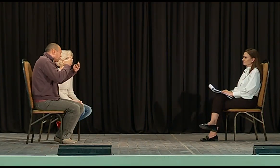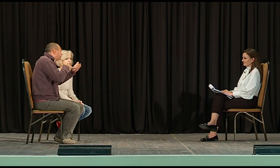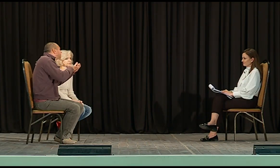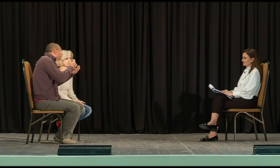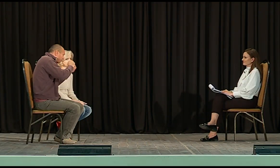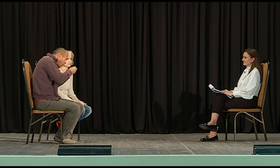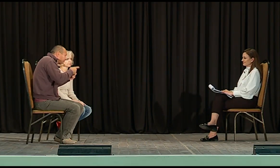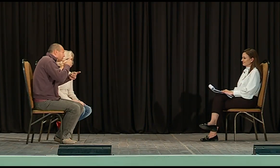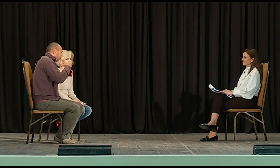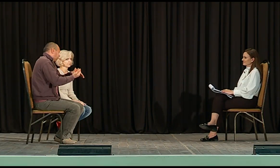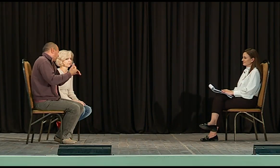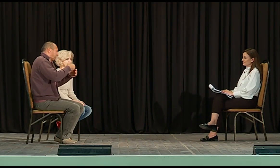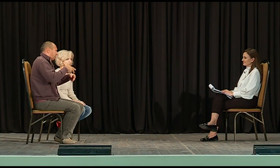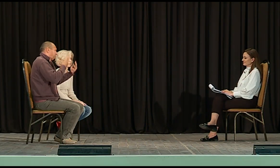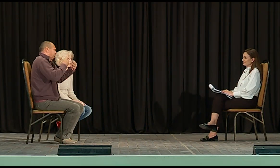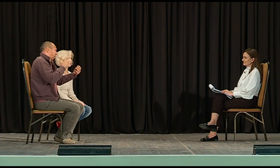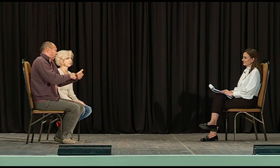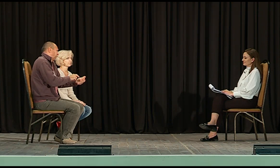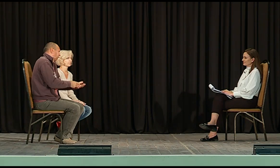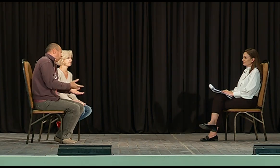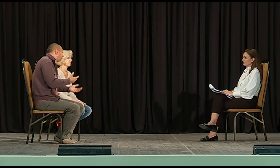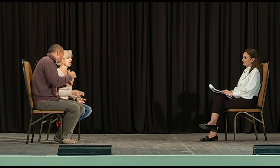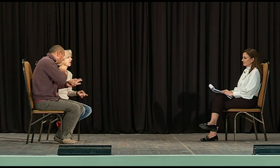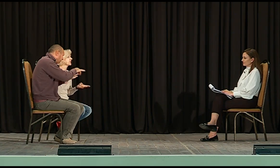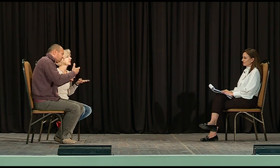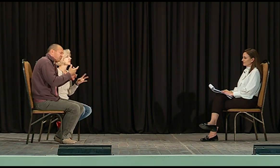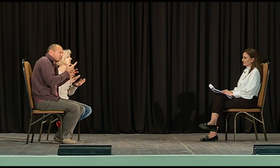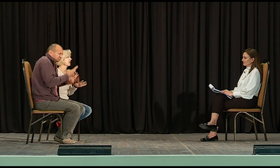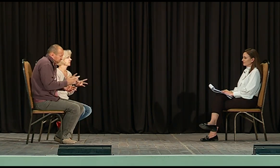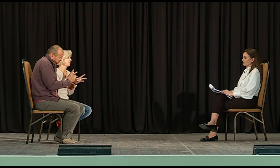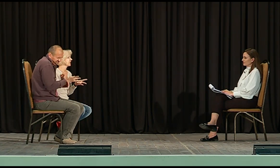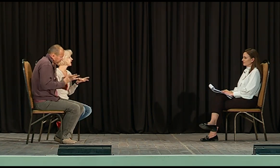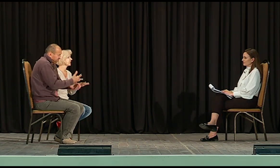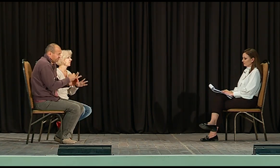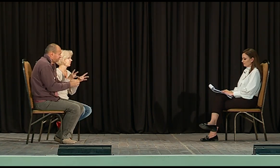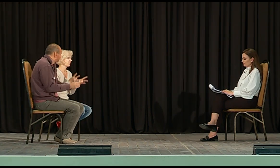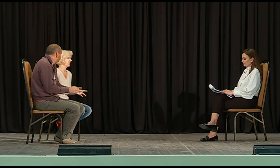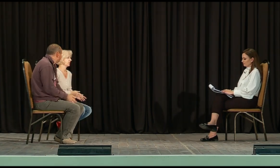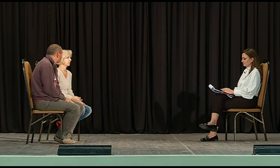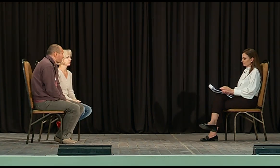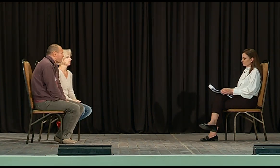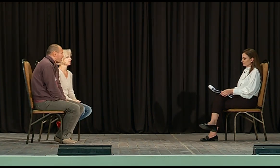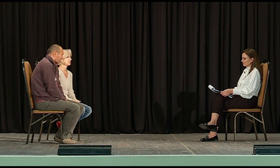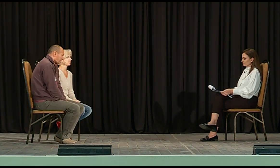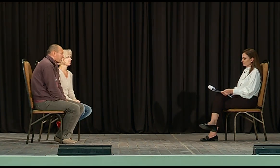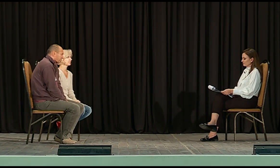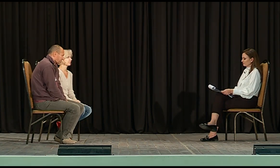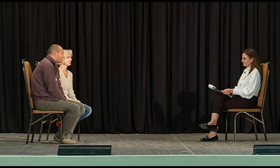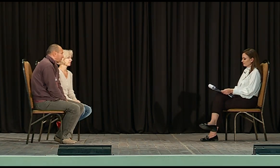Acum sunt gadgeturi și este videoapel și noi tot timpul apelăm la ajutor, la susținere. Ne susținem unii pe